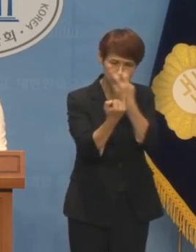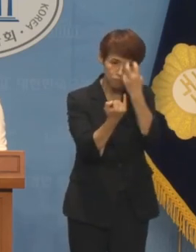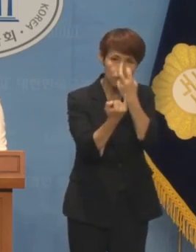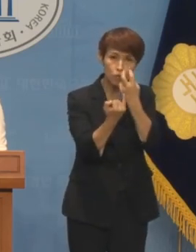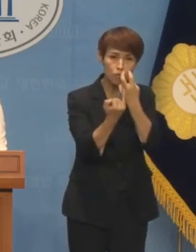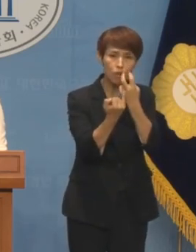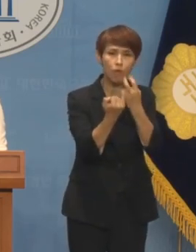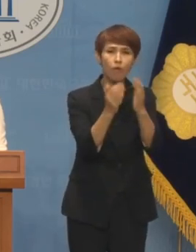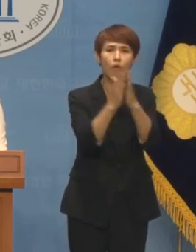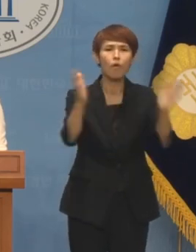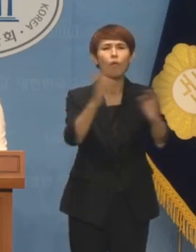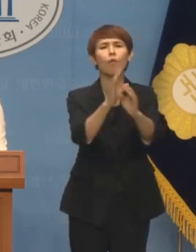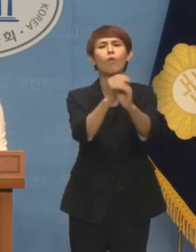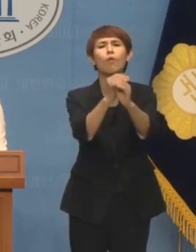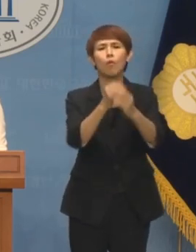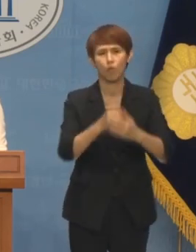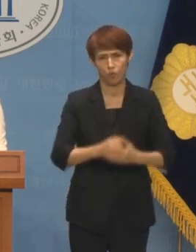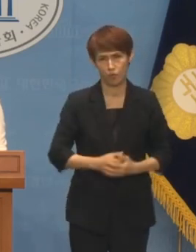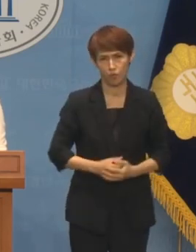언제 시작되는 겁니까?